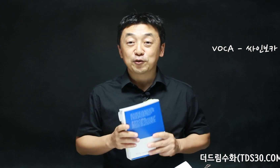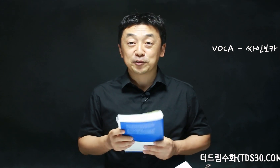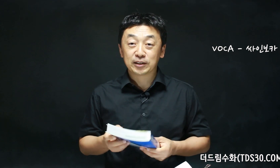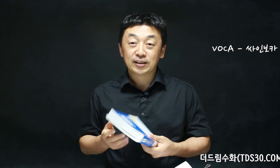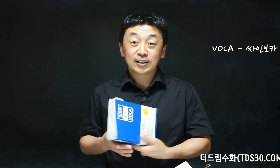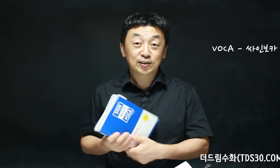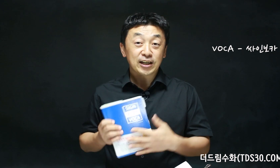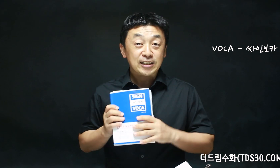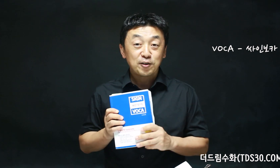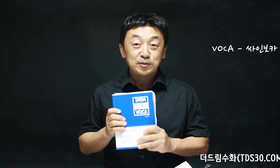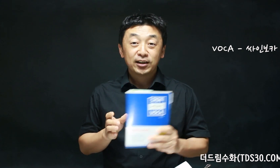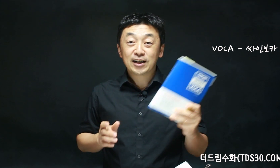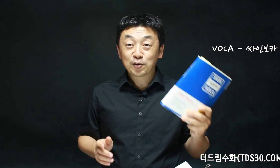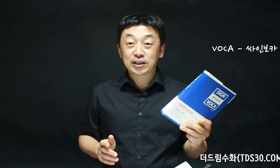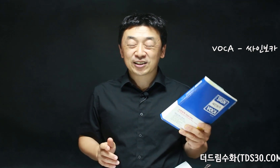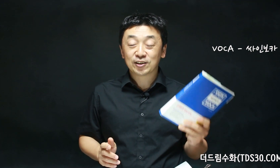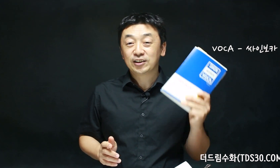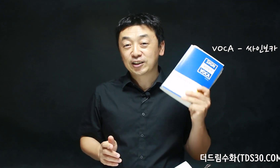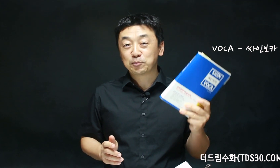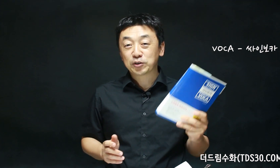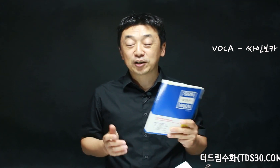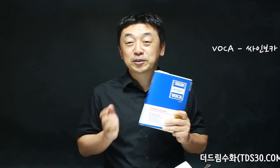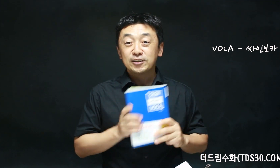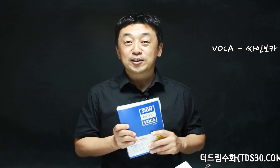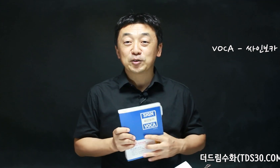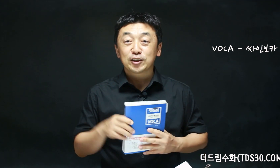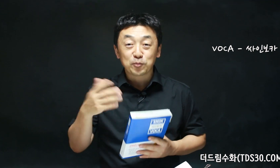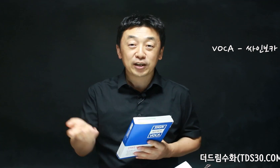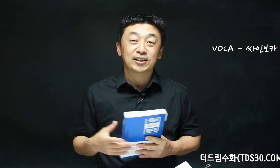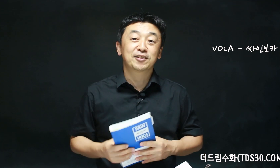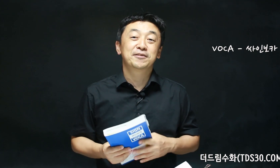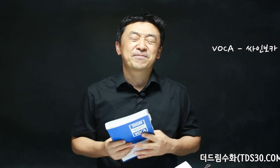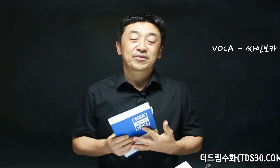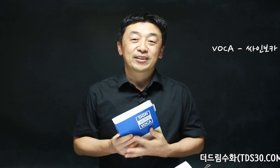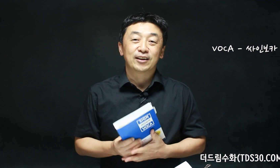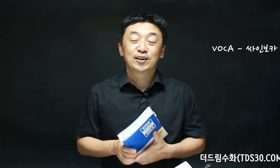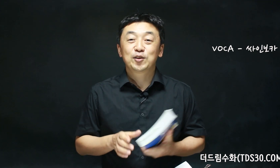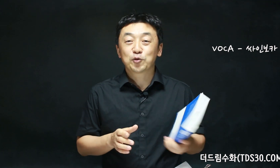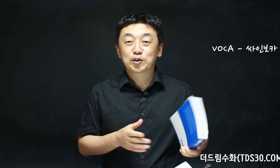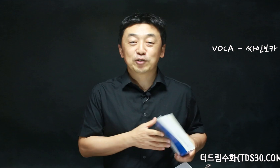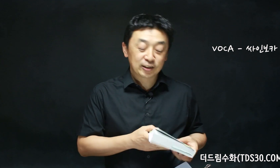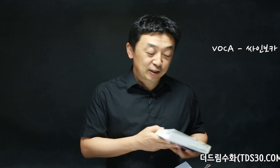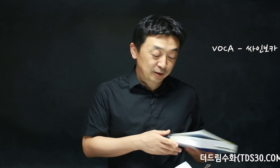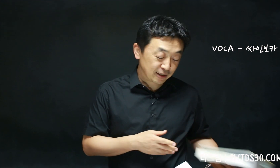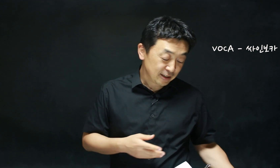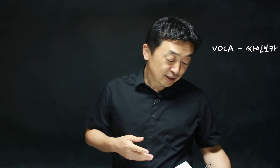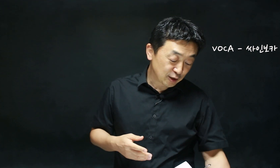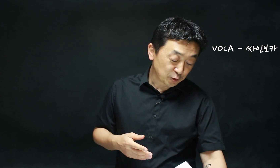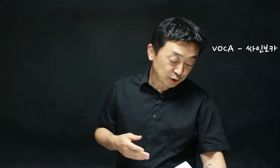있습니다. 그래서 잘 작업을 하고 계시죠? 이 기본 작업이 끝나시면 그 다음 뭐 해야 될까요? 네. 농식수화 하셔야 합니다. 그런데